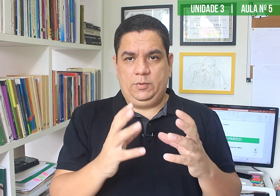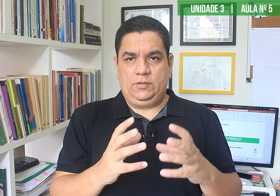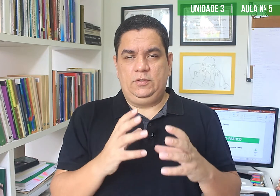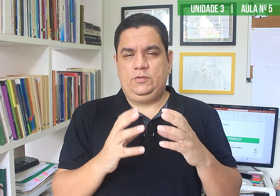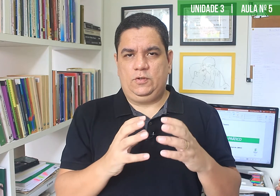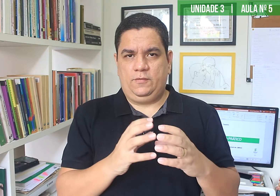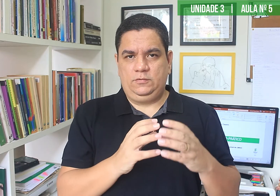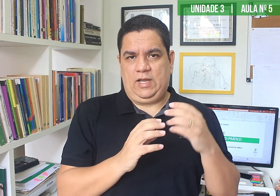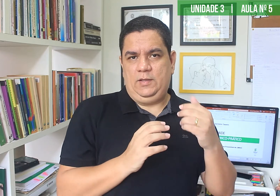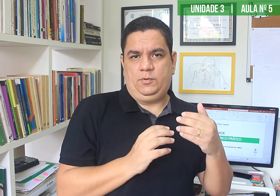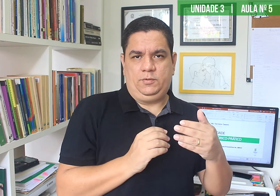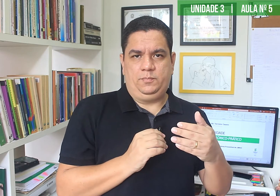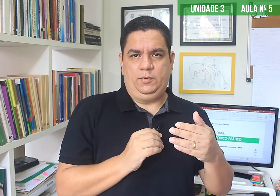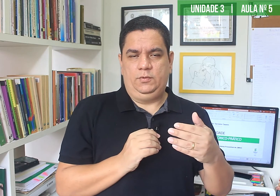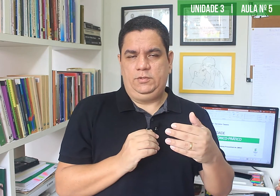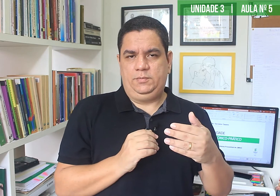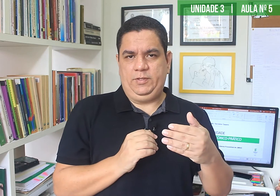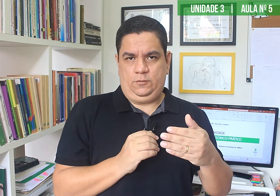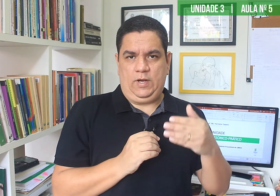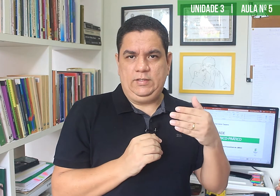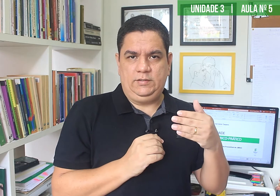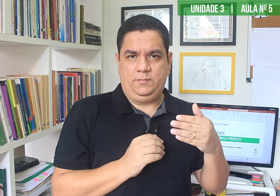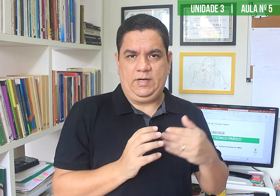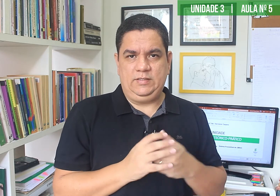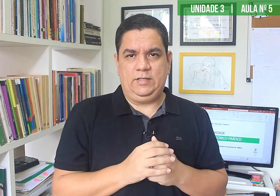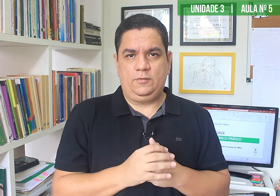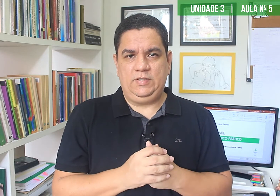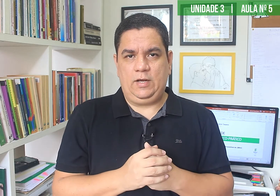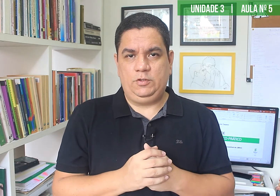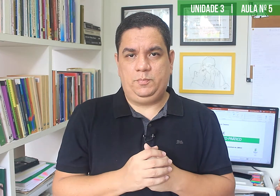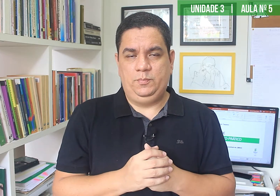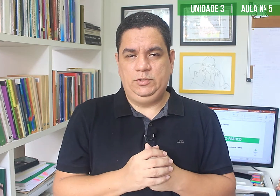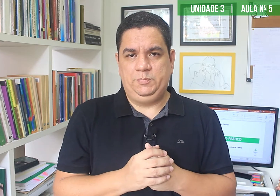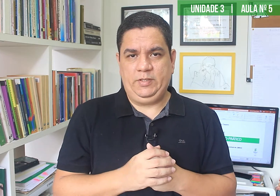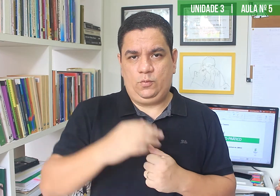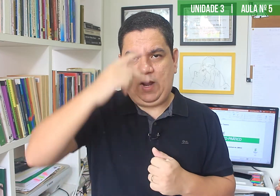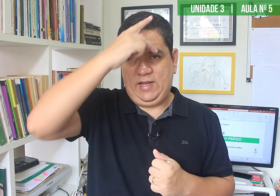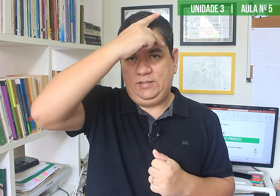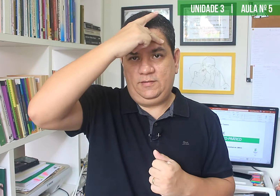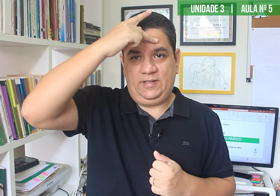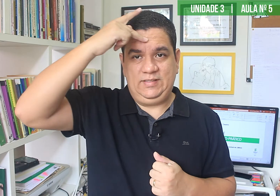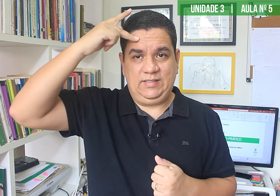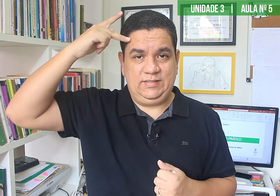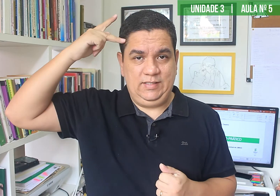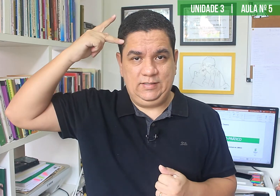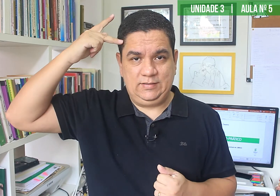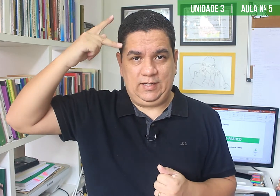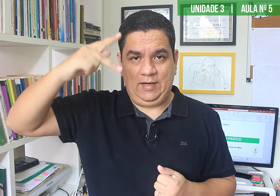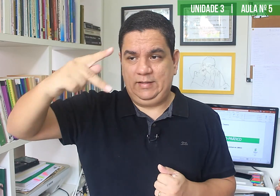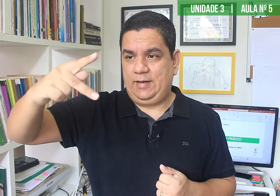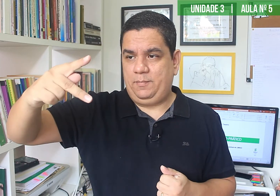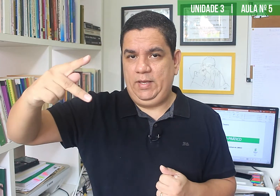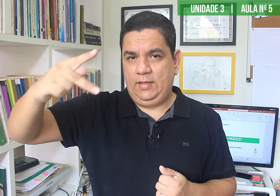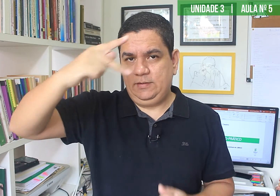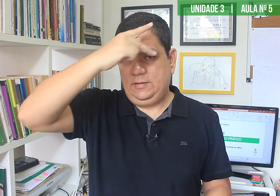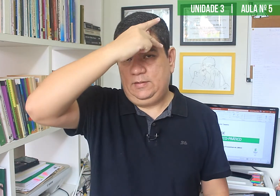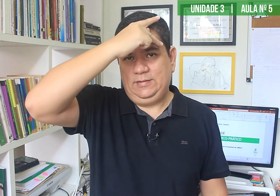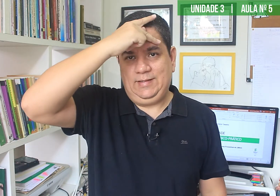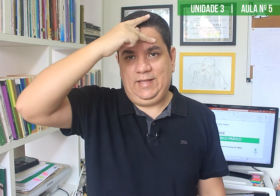deixa eu só voltar ali para os pessoais para dizer que o sinal de pessoais vai ser assim, tá? Letra P na